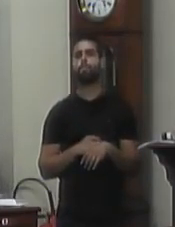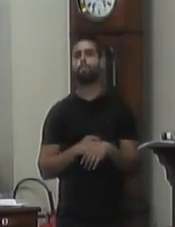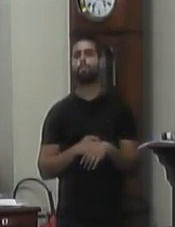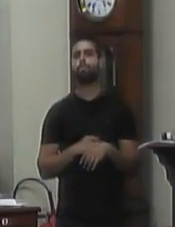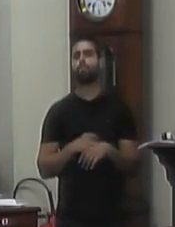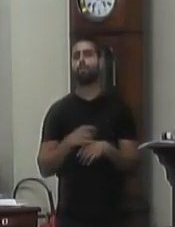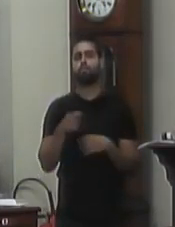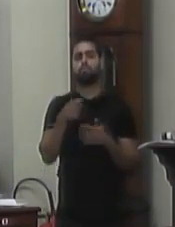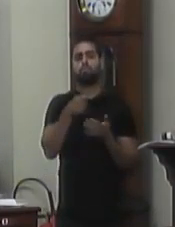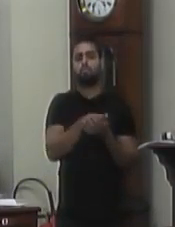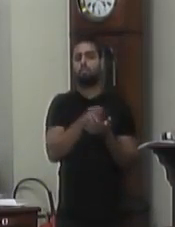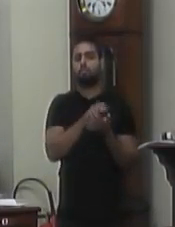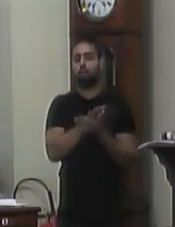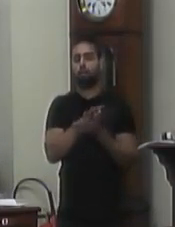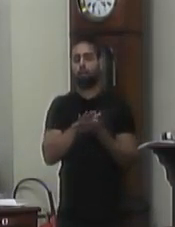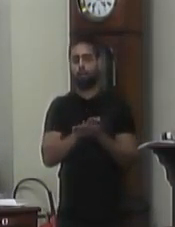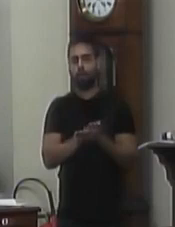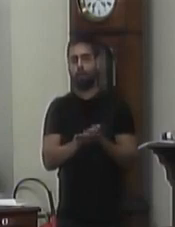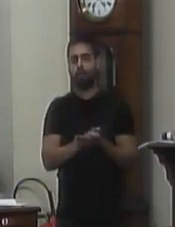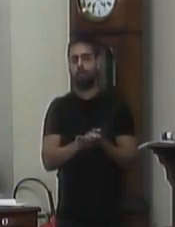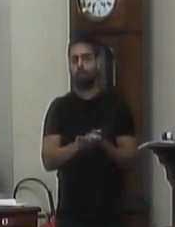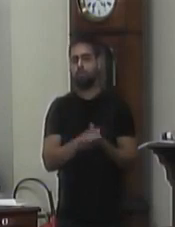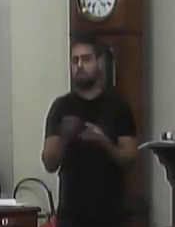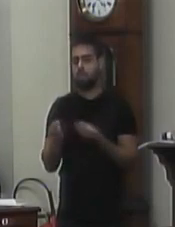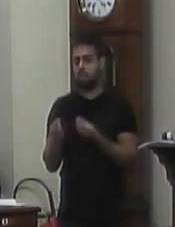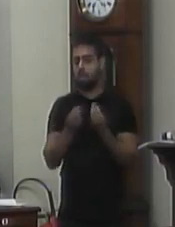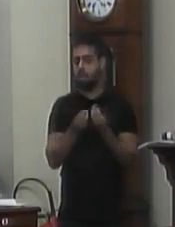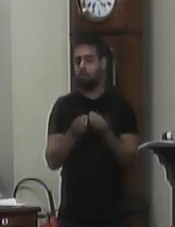deixa nada, não deixa